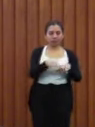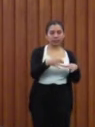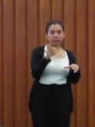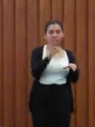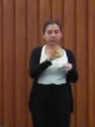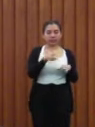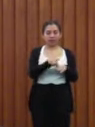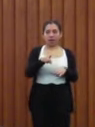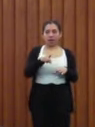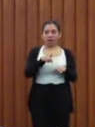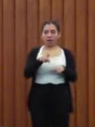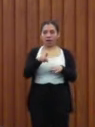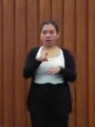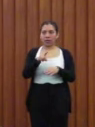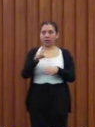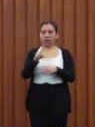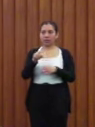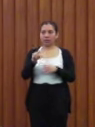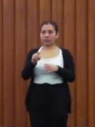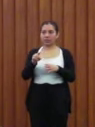algún caso de crimen de odio,